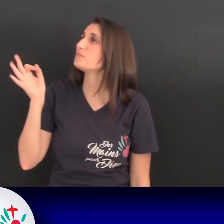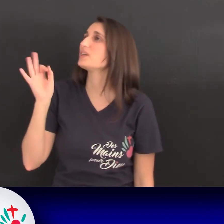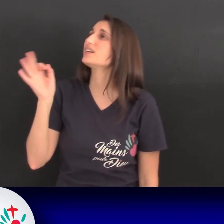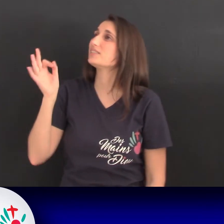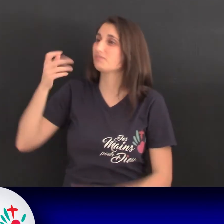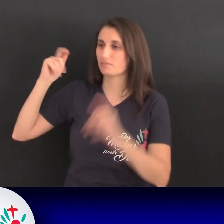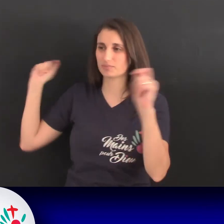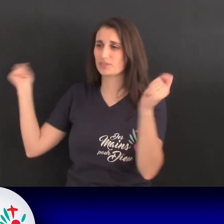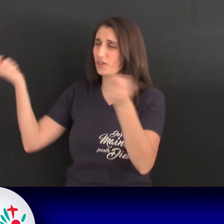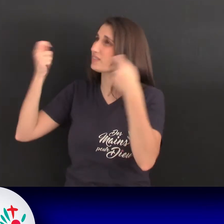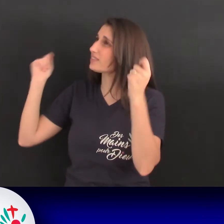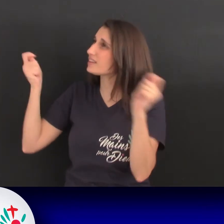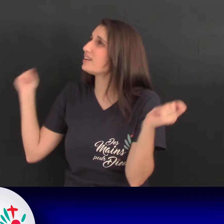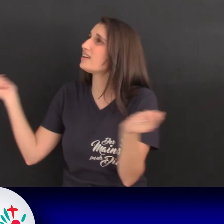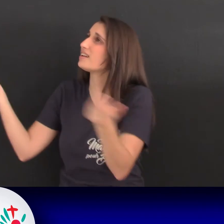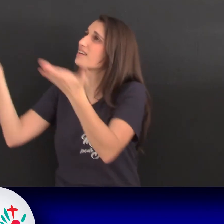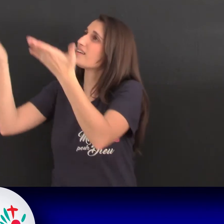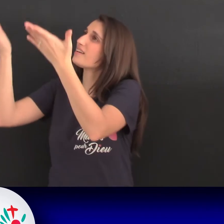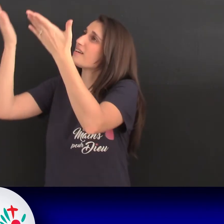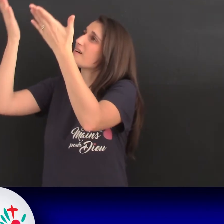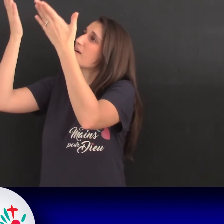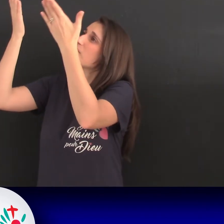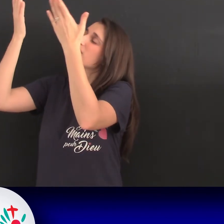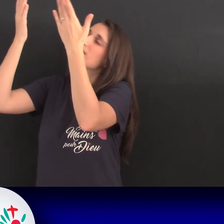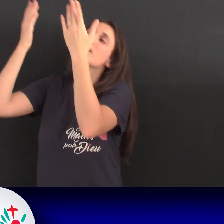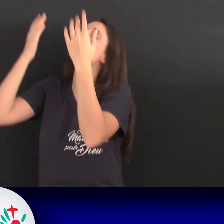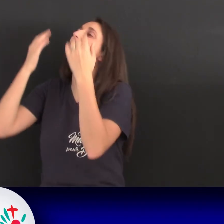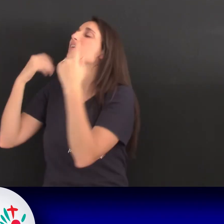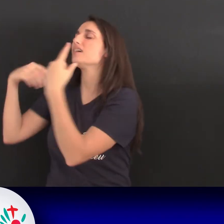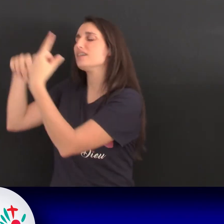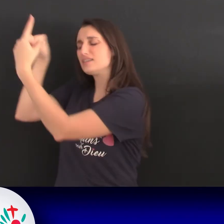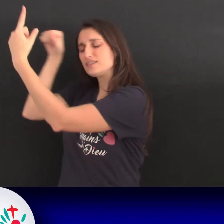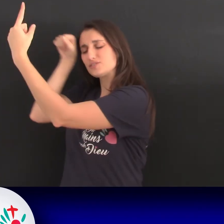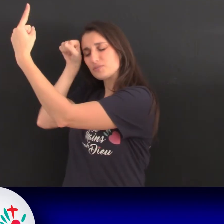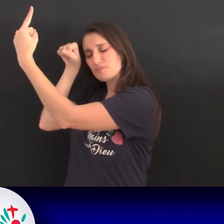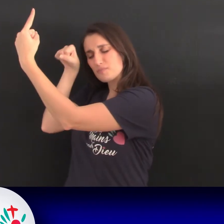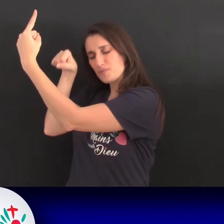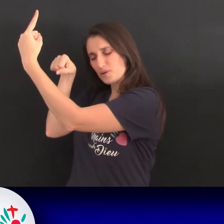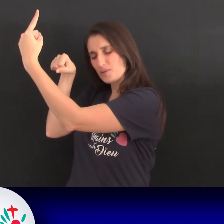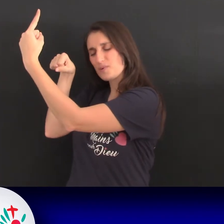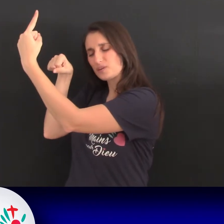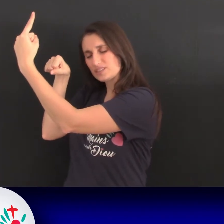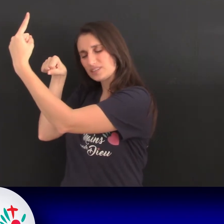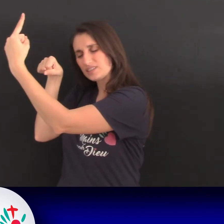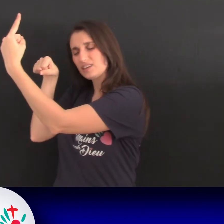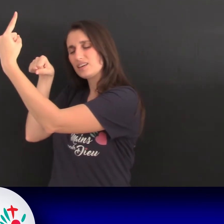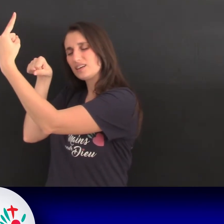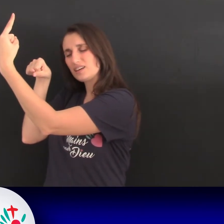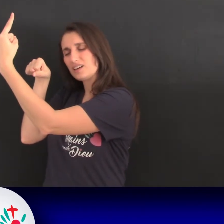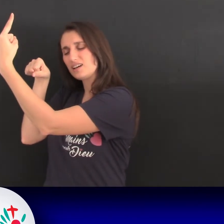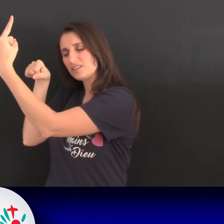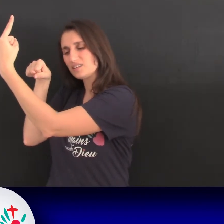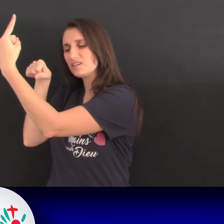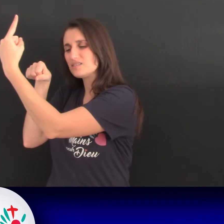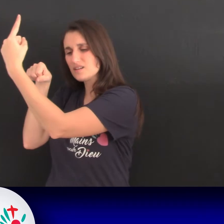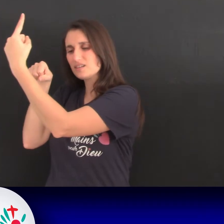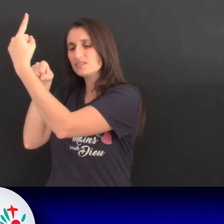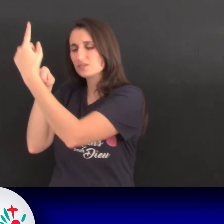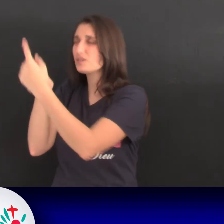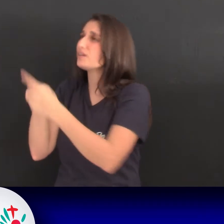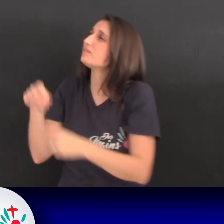célèbre. Oui, je te célèbre et je me